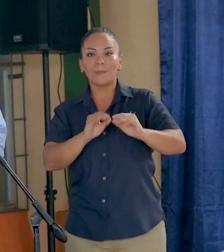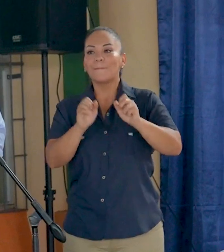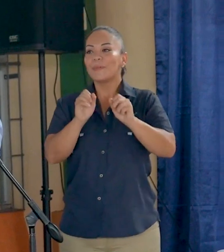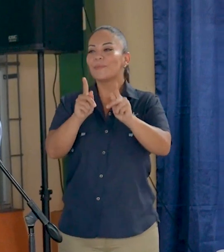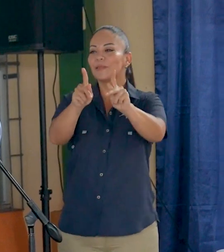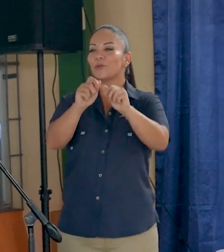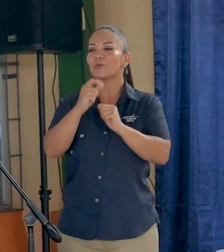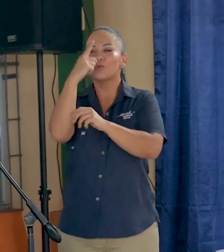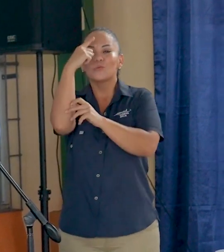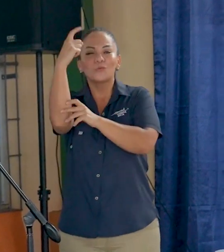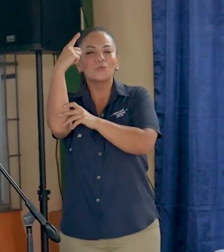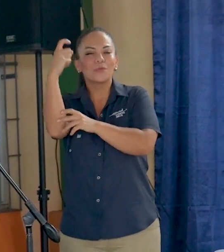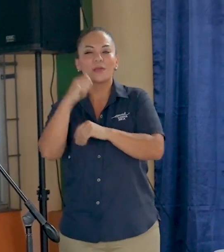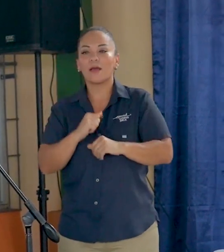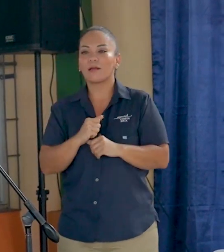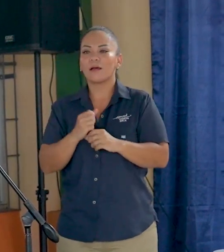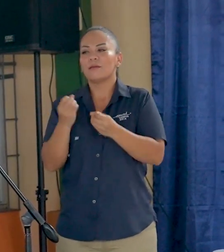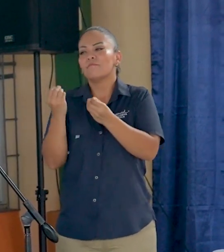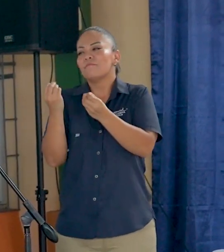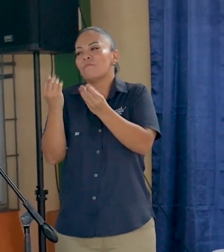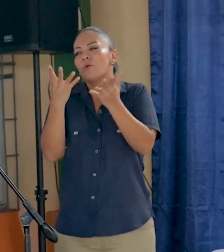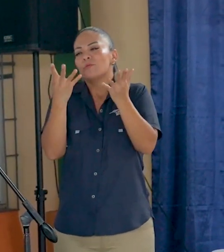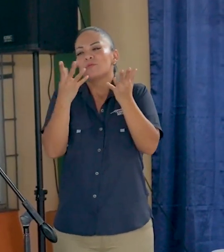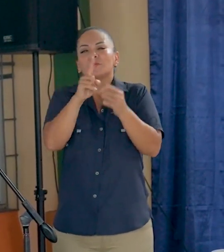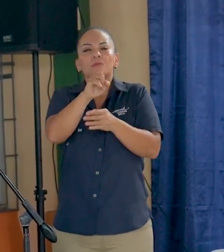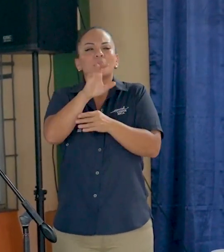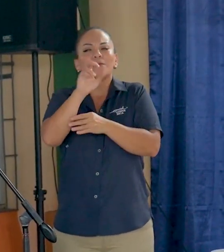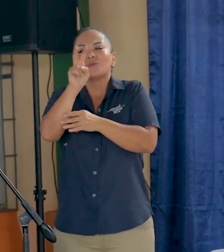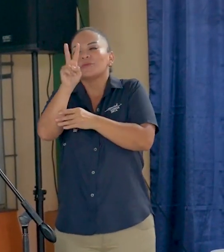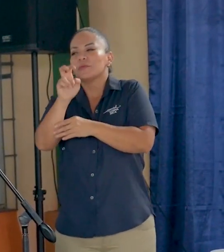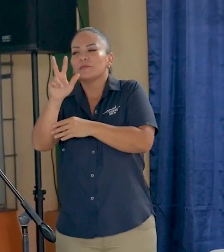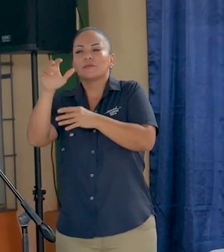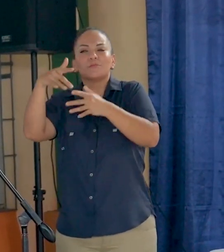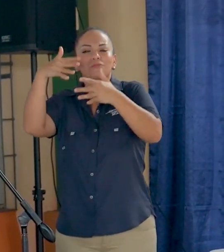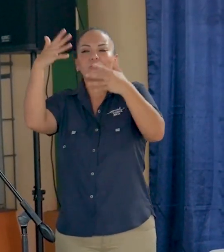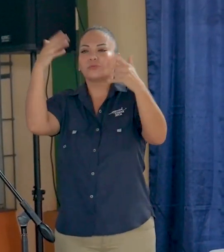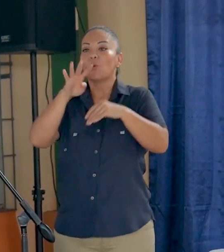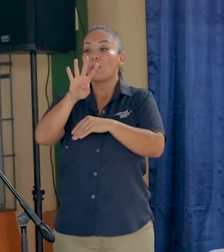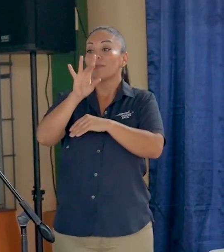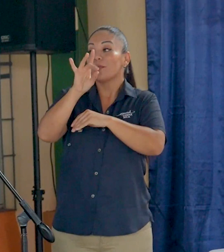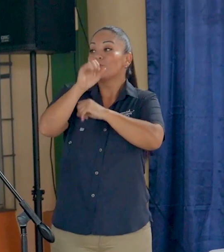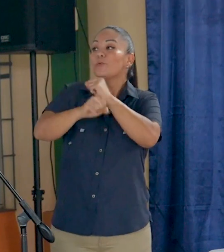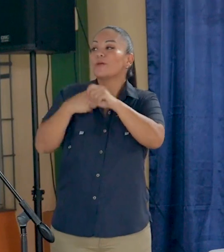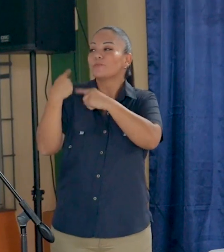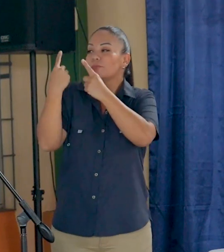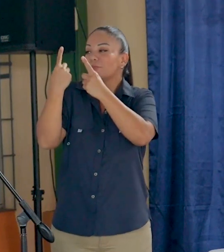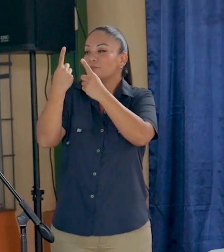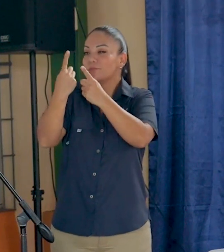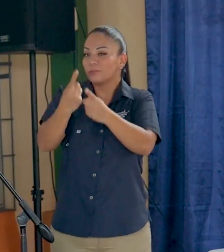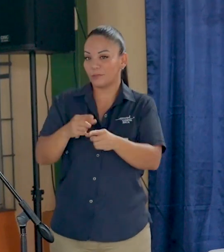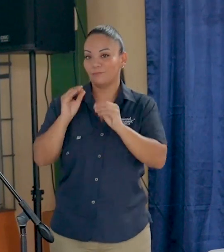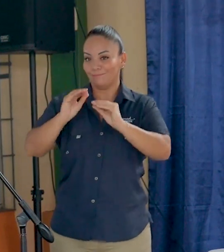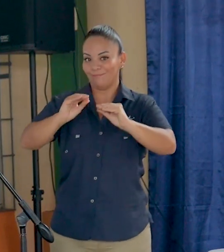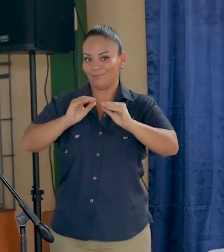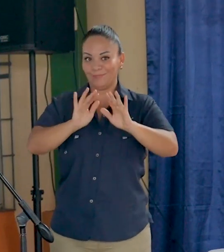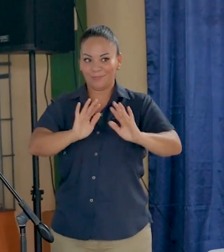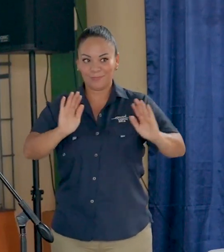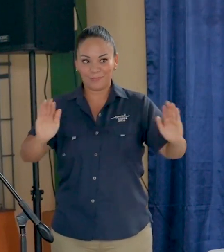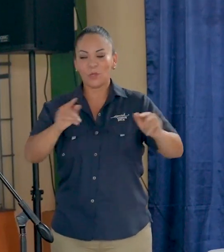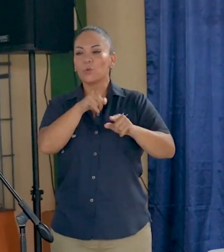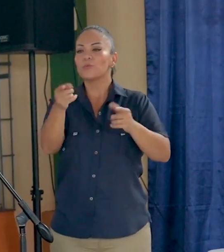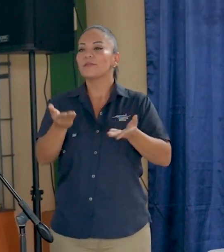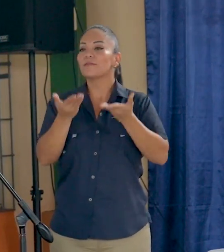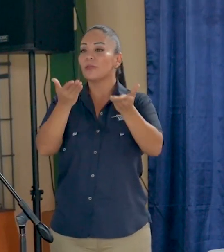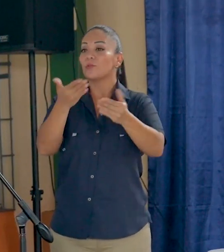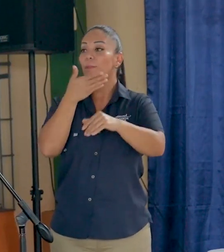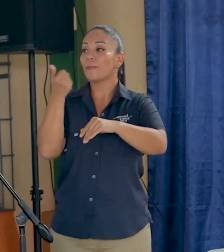a cientos de niños por 48 años ya. Y les están dando